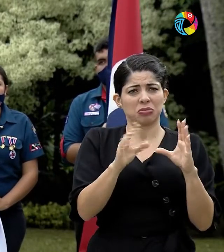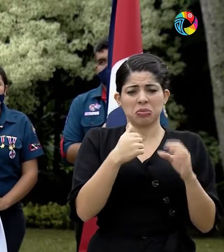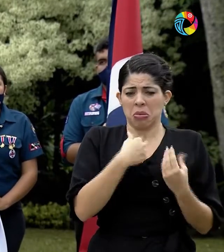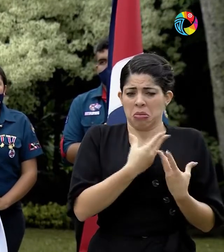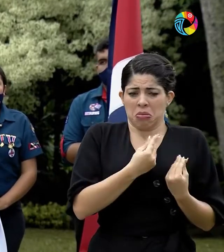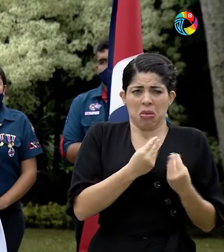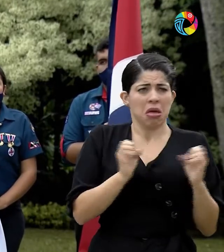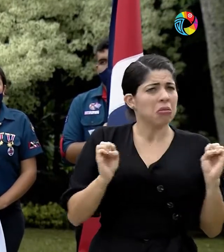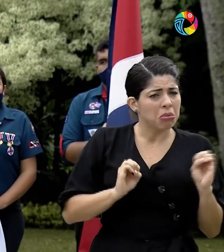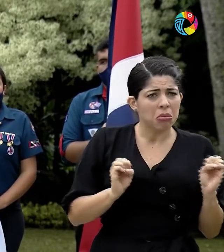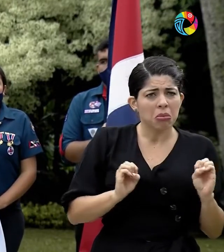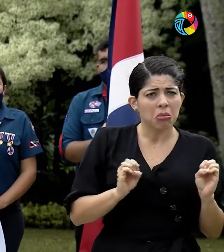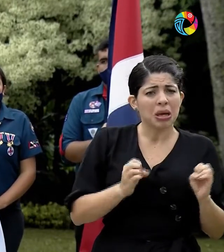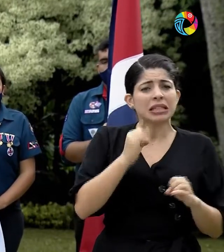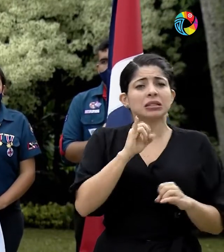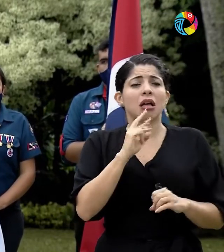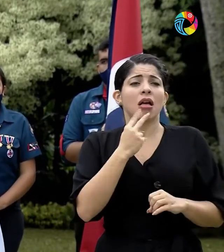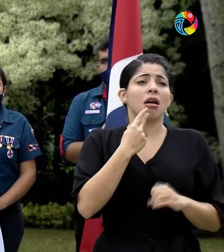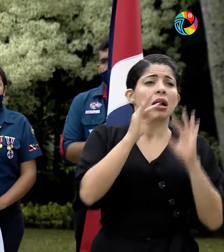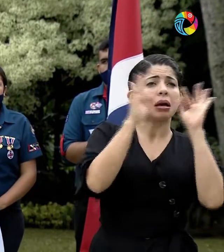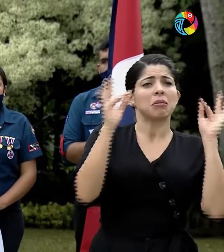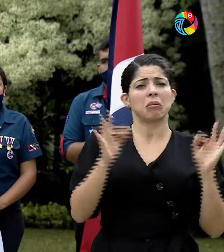miedos y sin poses.